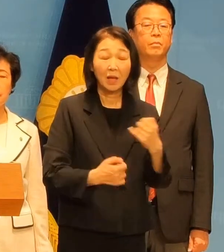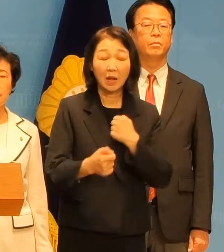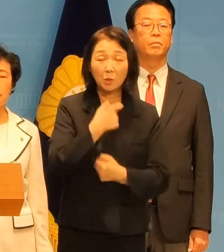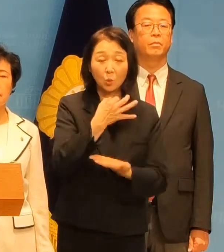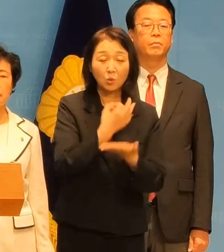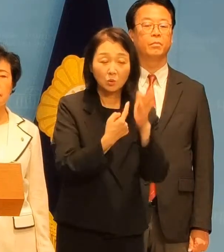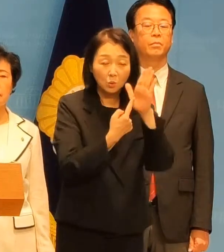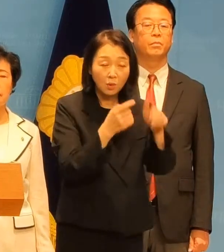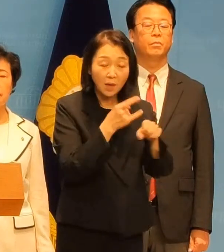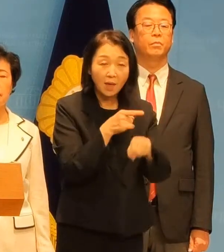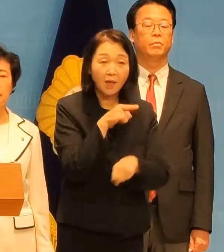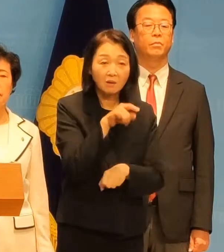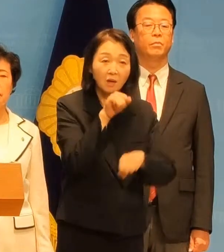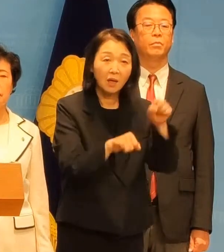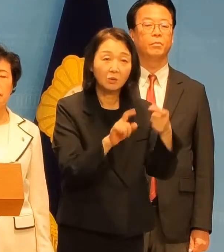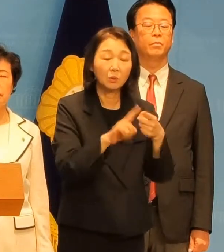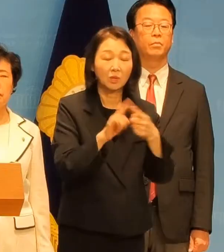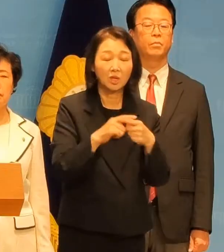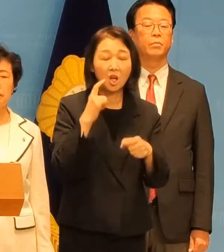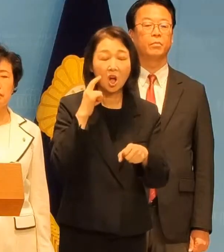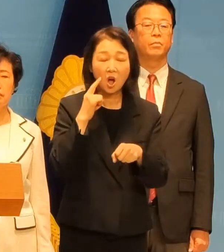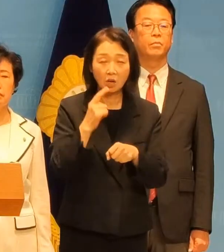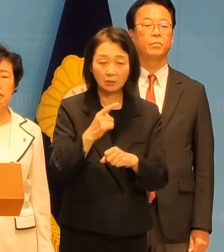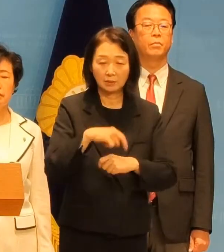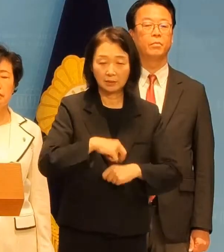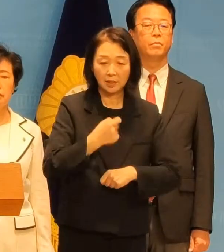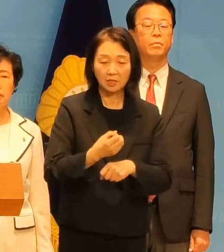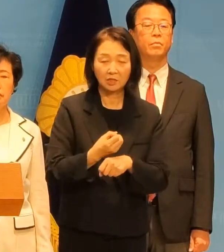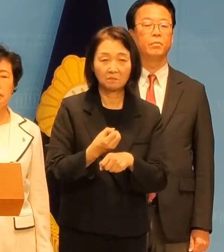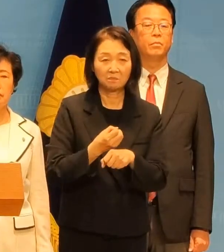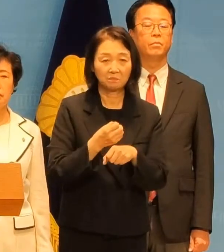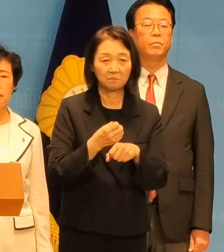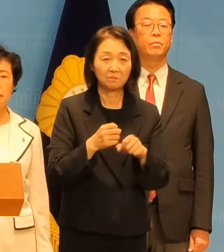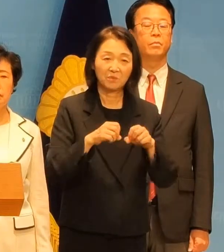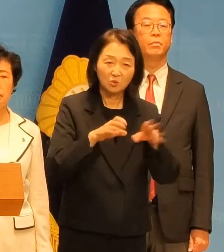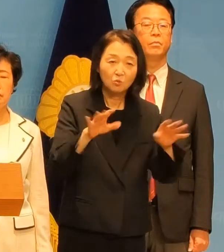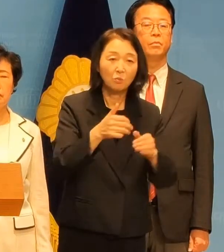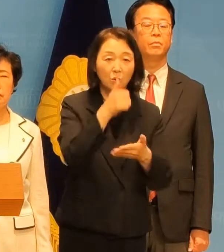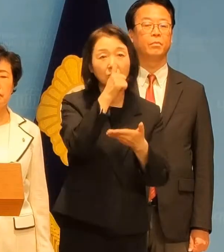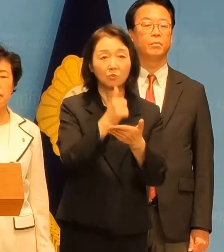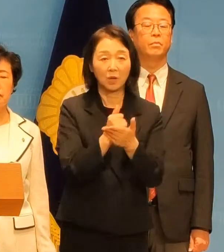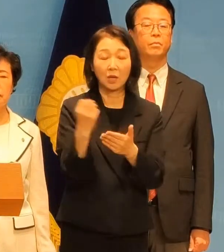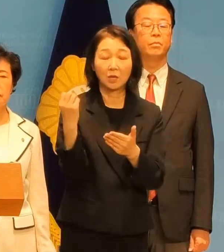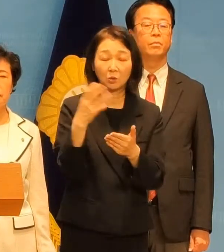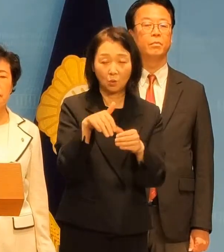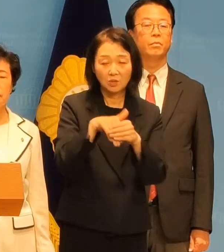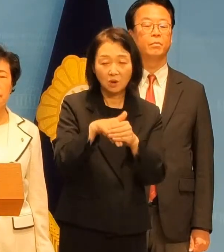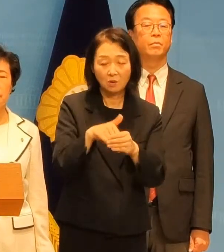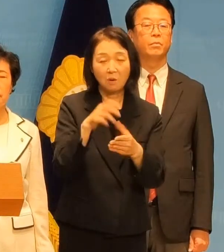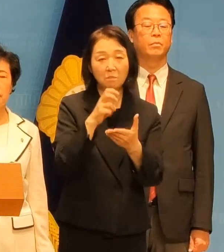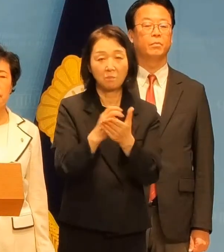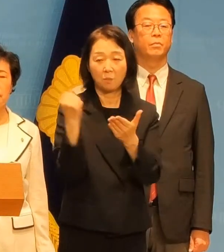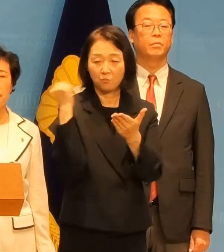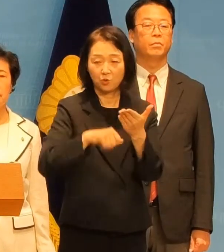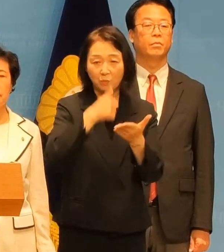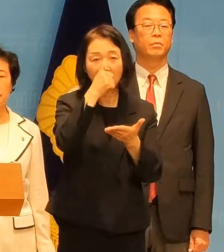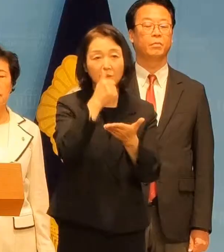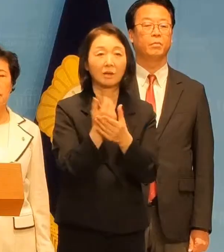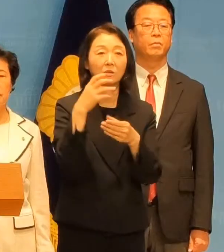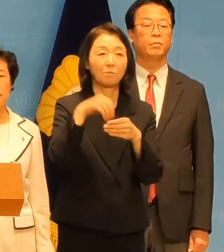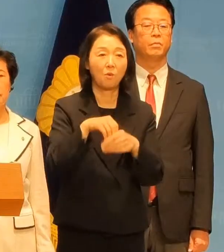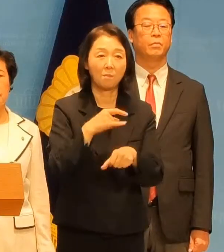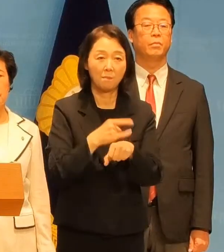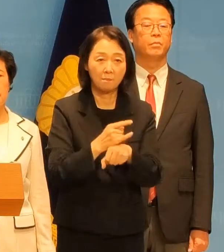분명히 허위사실 유포죄 그리고 또 허위사실 유포에 의한 선거법 위반죄까지도